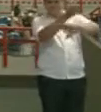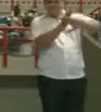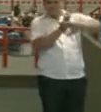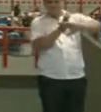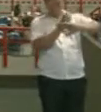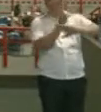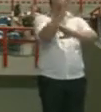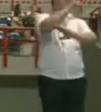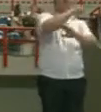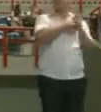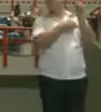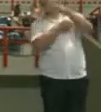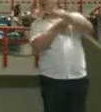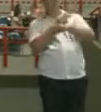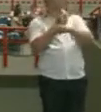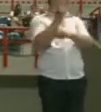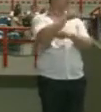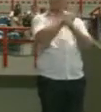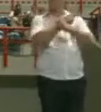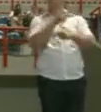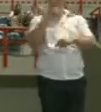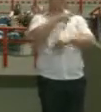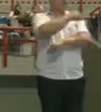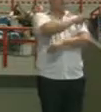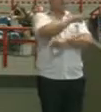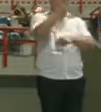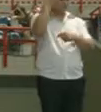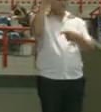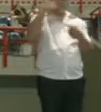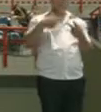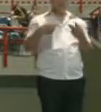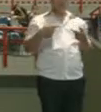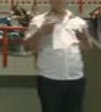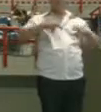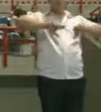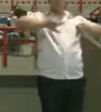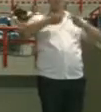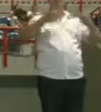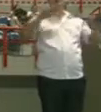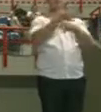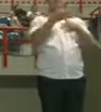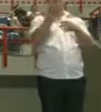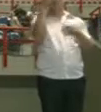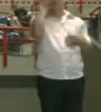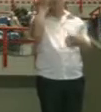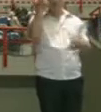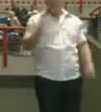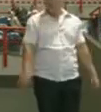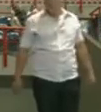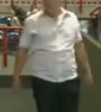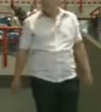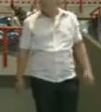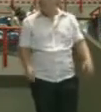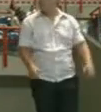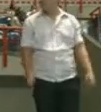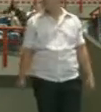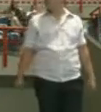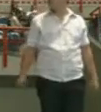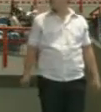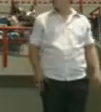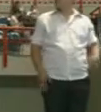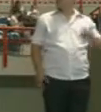centro do poder, se complica mais. Você vai ver isso no Rio de Janeiro, vai ver isso em São Paulo, em grandes cidades, tá? Então veja bem, havia